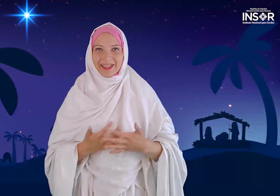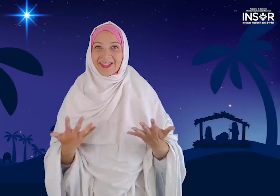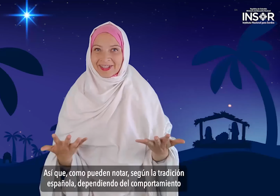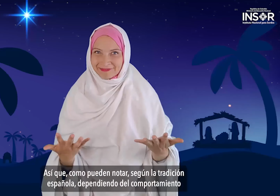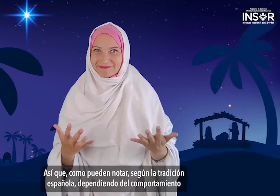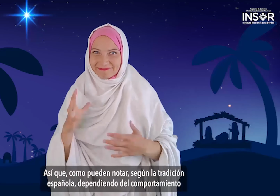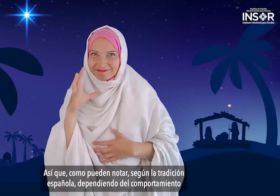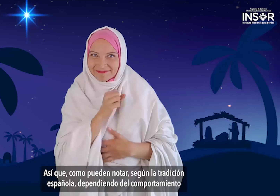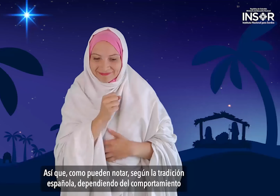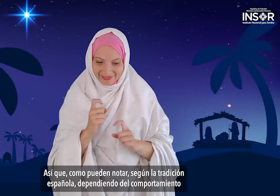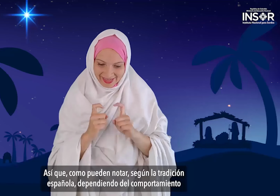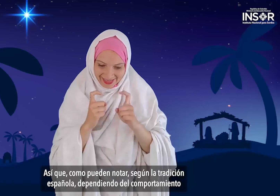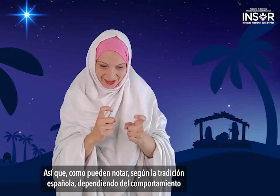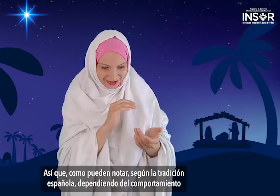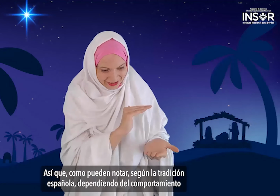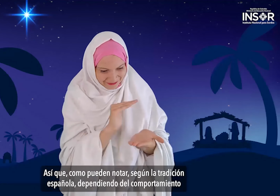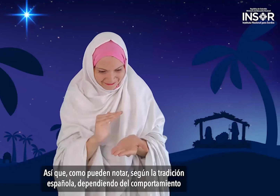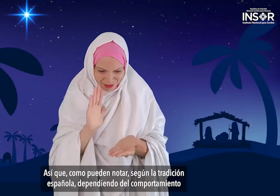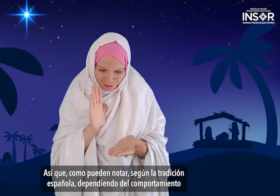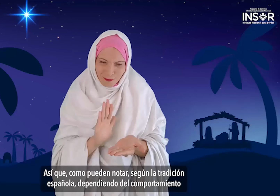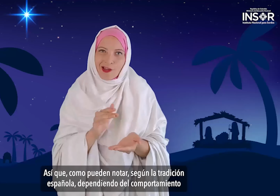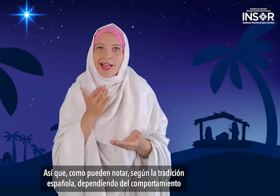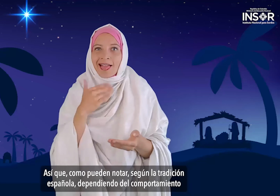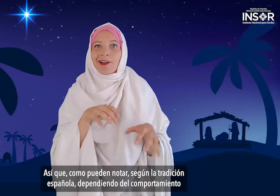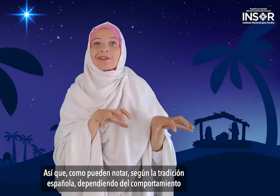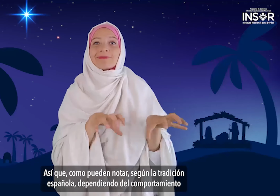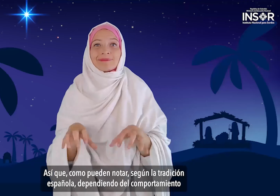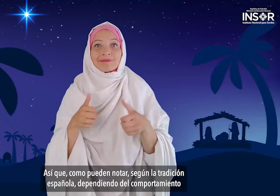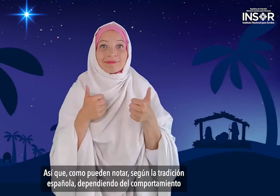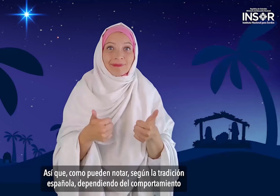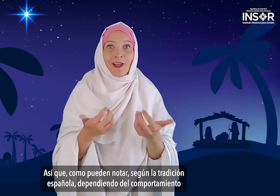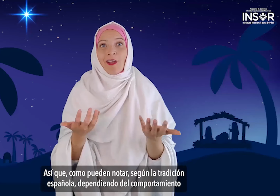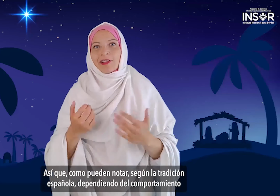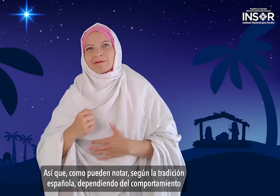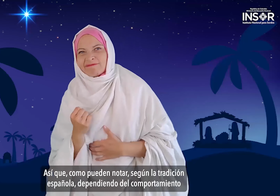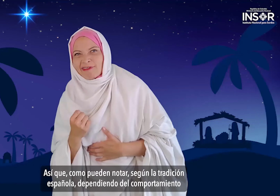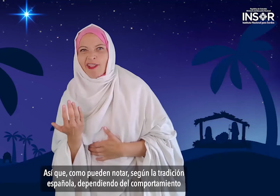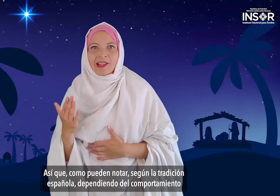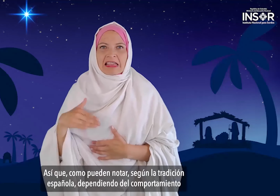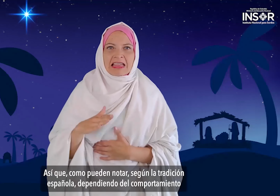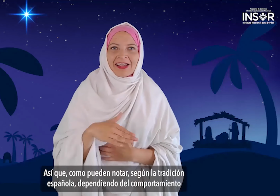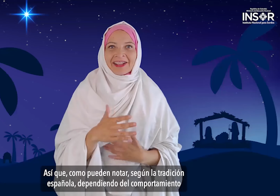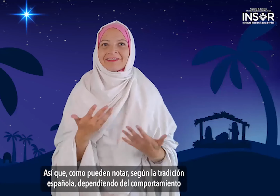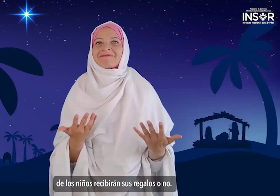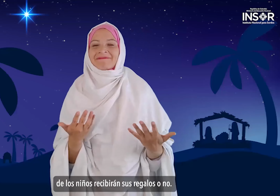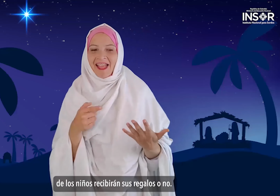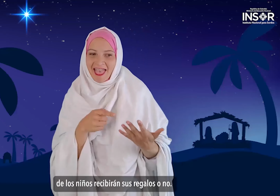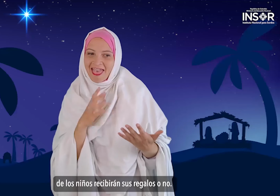Así que, como pueden notar, según la tradición española, dependiendo del comportamiento de los niños,